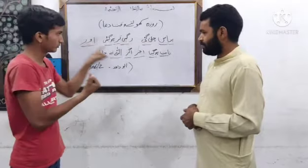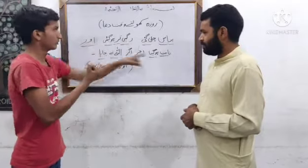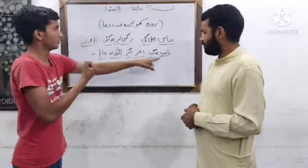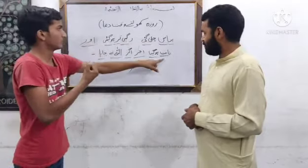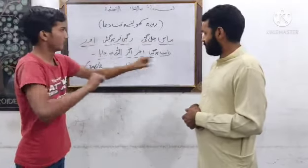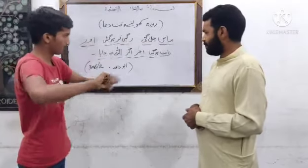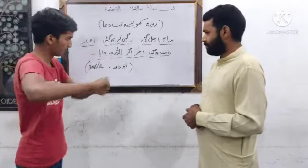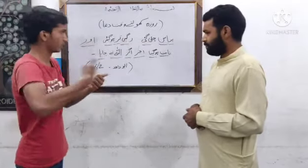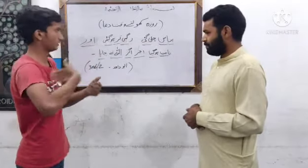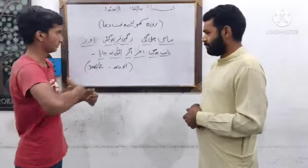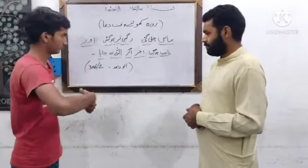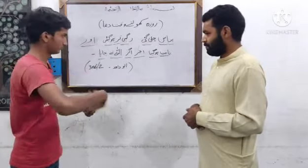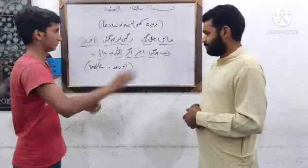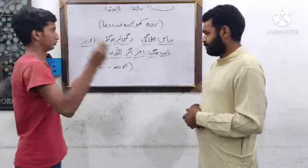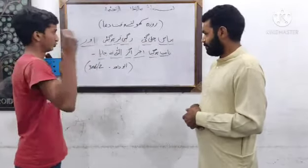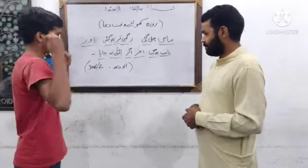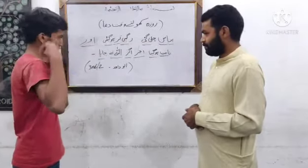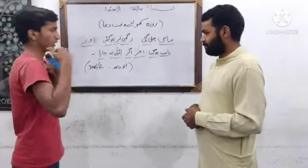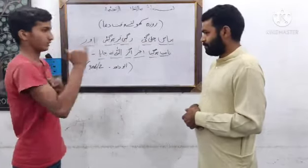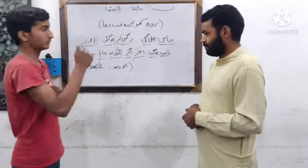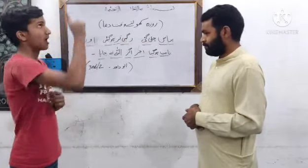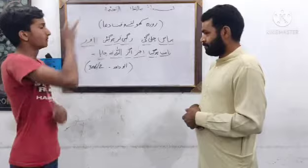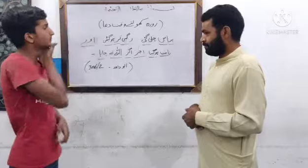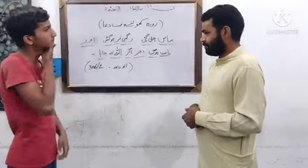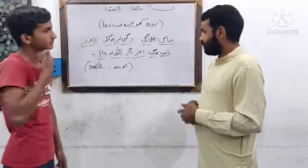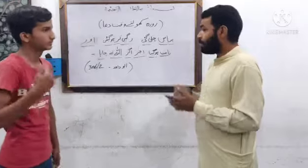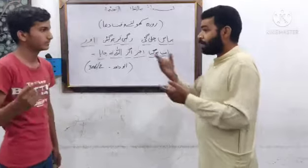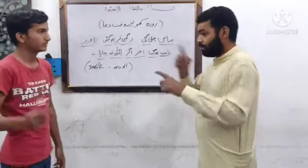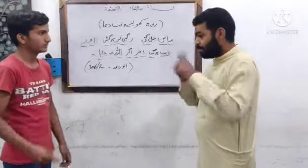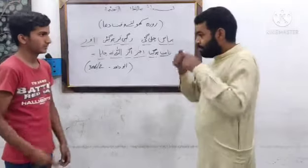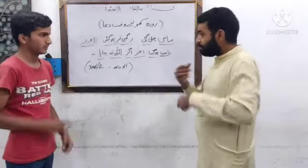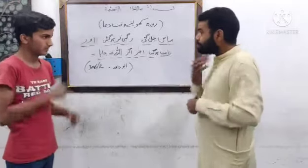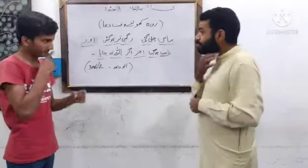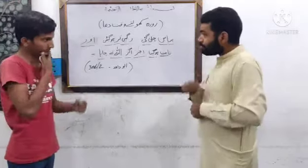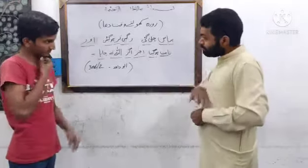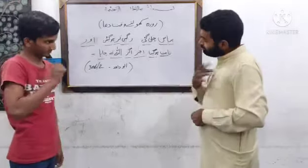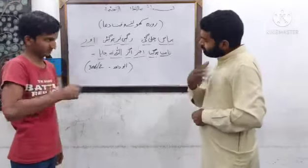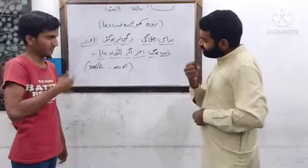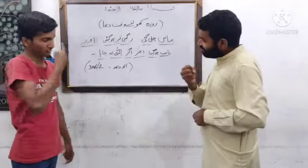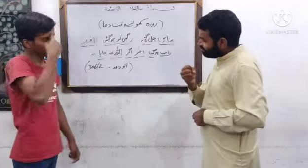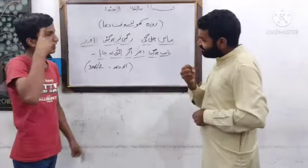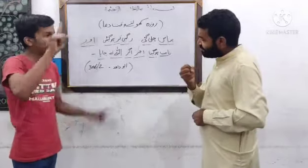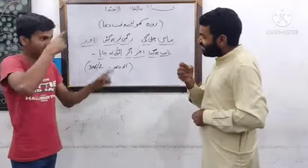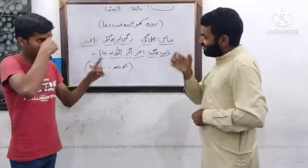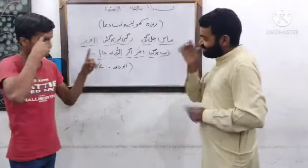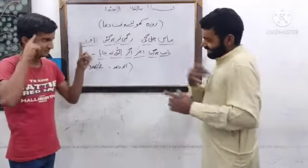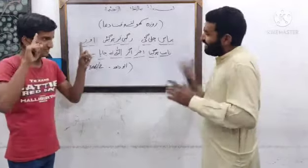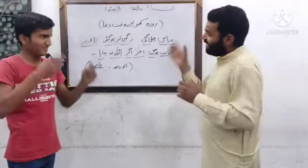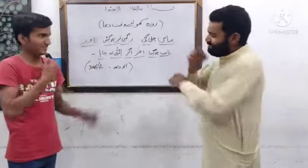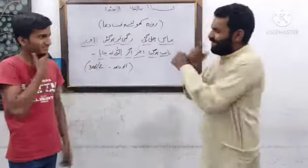तार हो गई और साबित हो गया अजर, अगर अल्लाह ने चाहा तो। तो ये रमज़ान मुबारक में इंशाल्लाह बच्चे